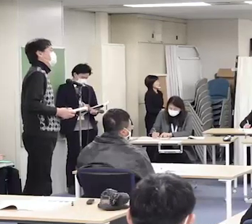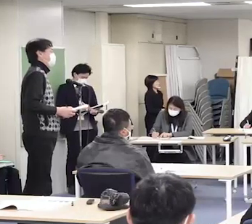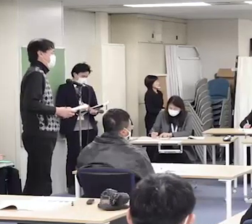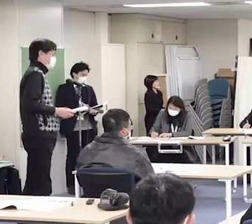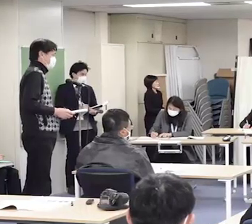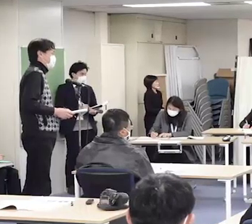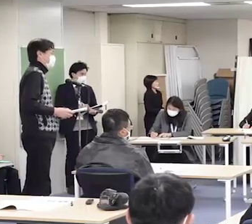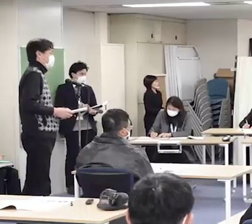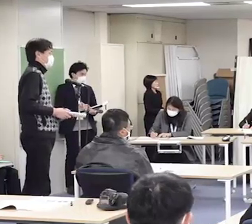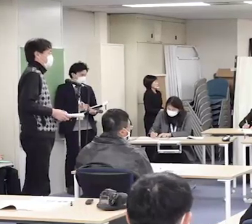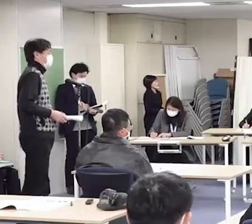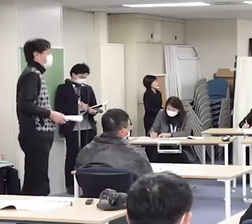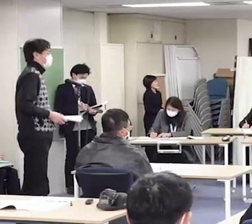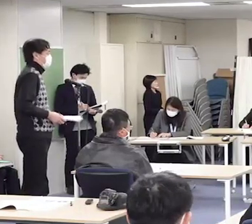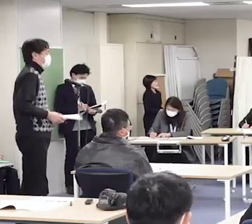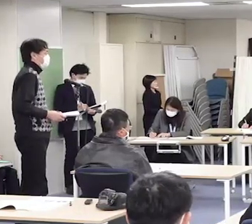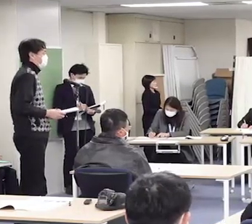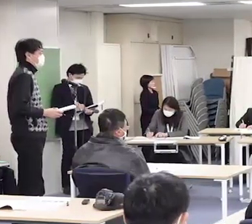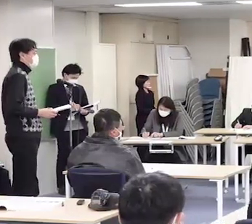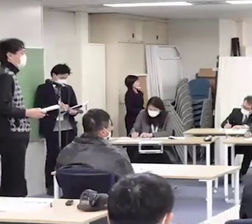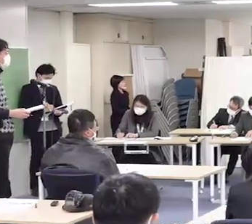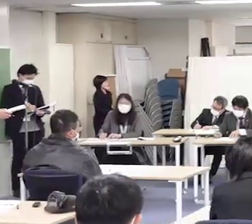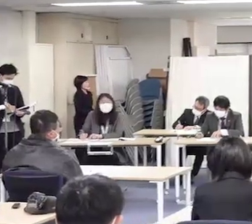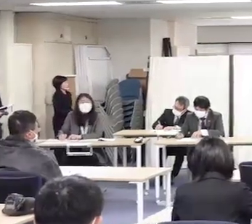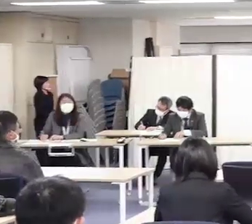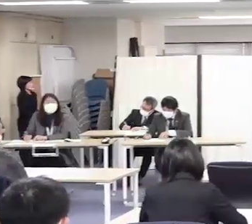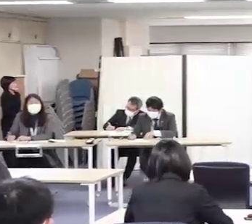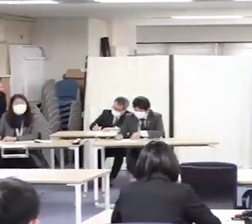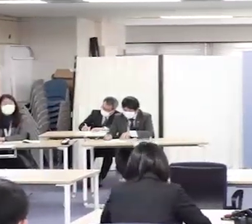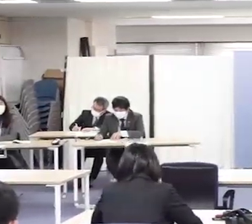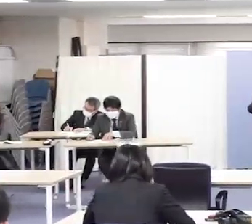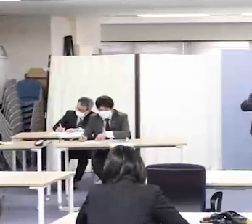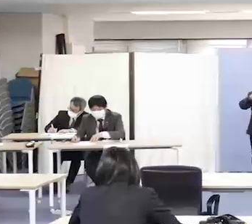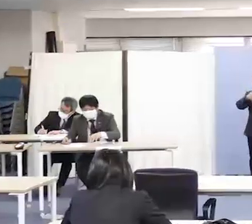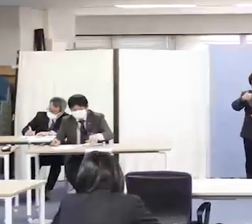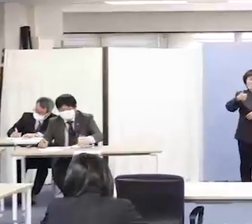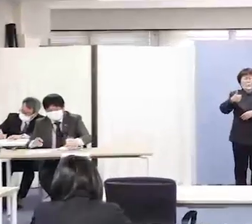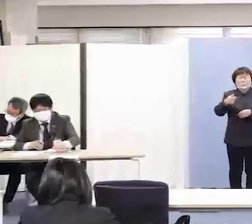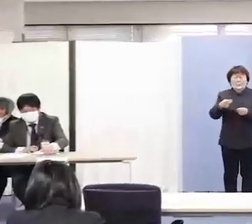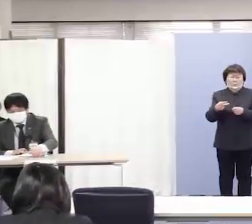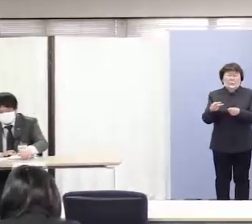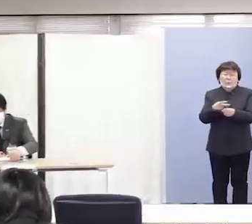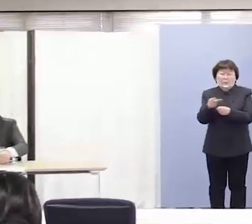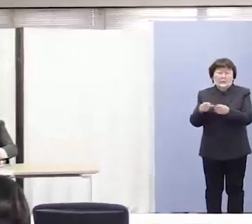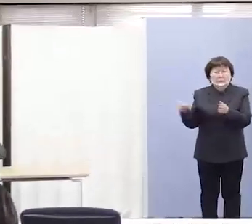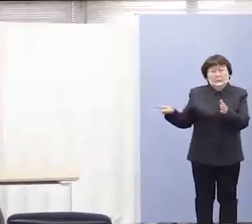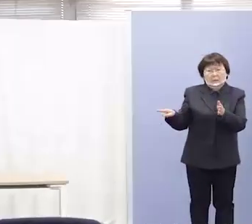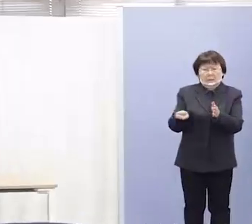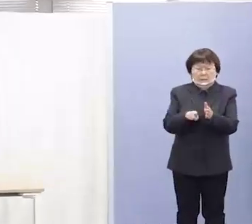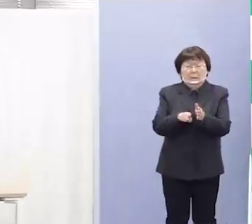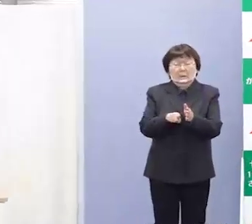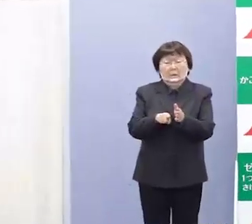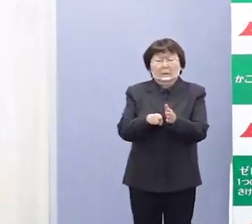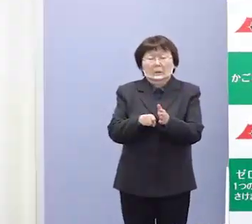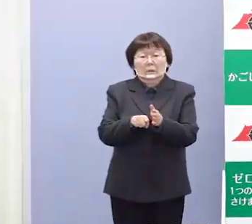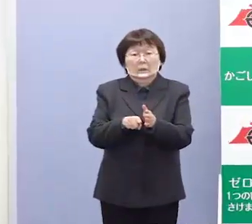があるか教えてもらってよろしいでしょうか。 はい、私も市長就任後2年余りを経過いたしま